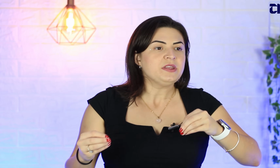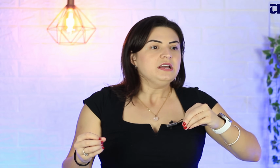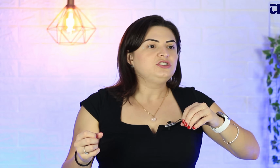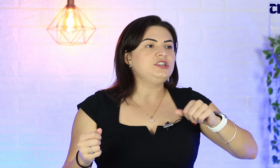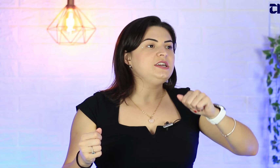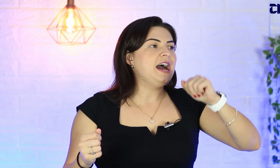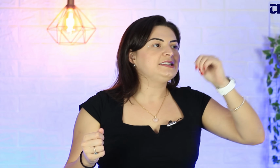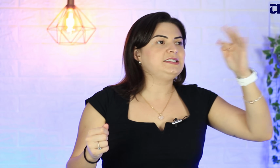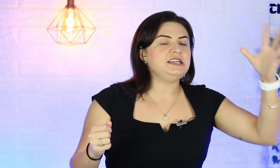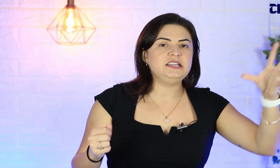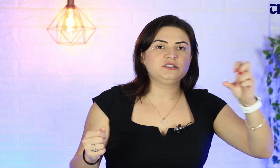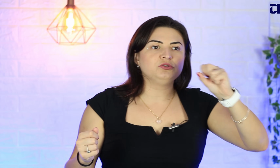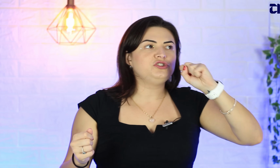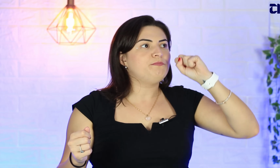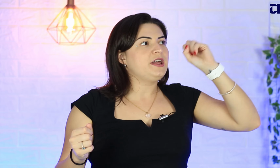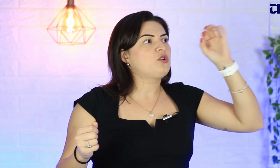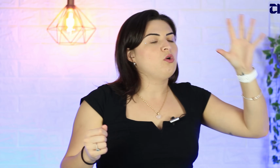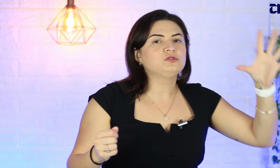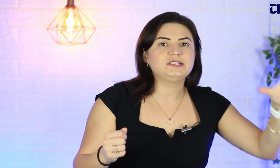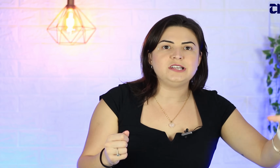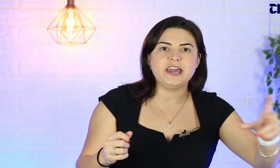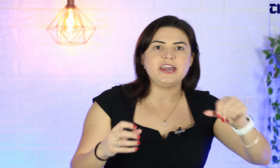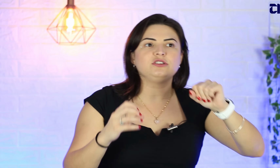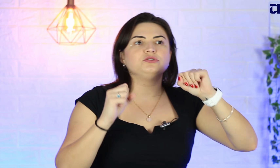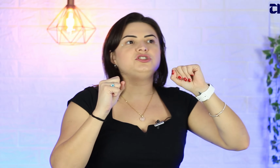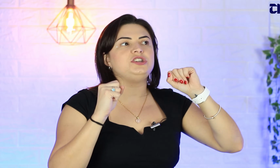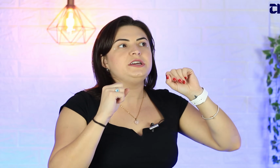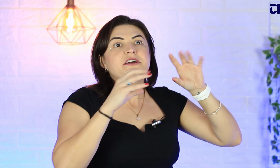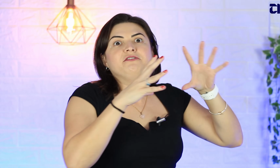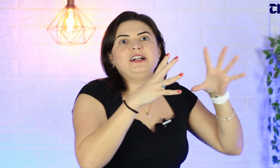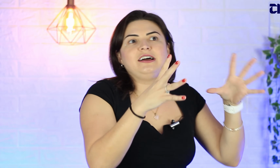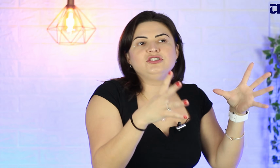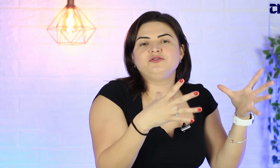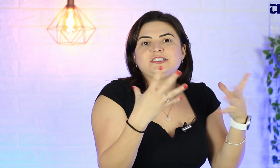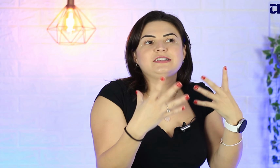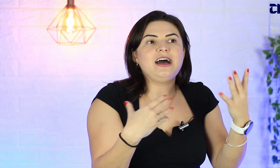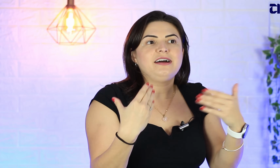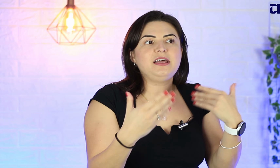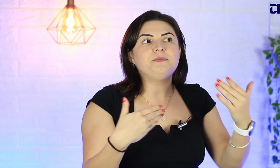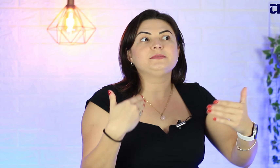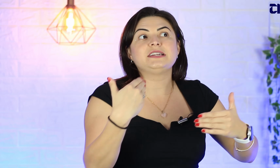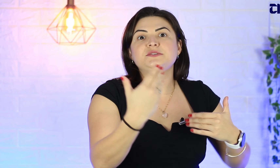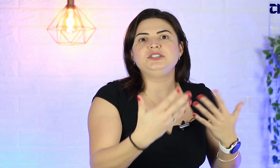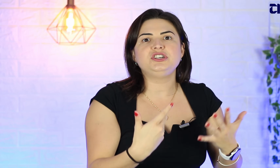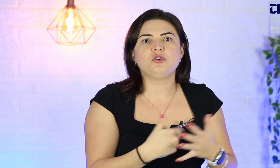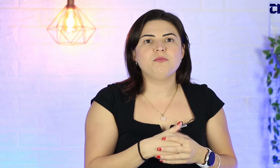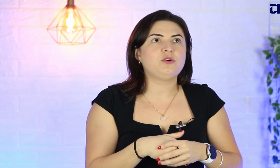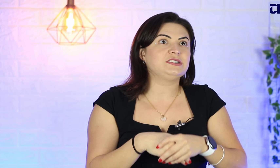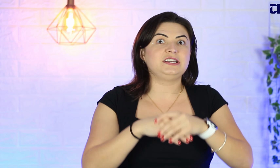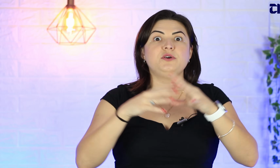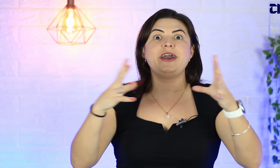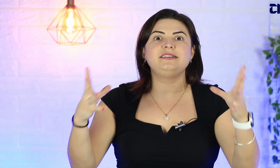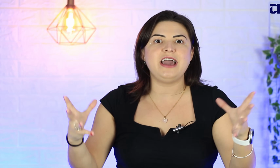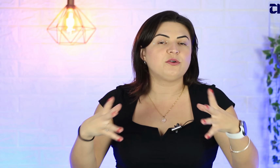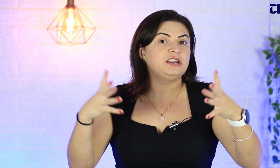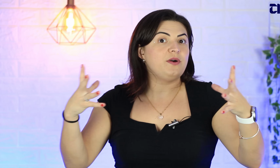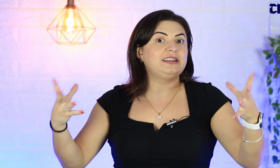racismo, de preconceito, de falar, de você tá, né, transmitindo alguma coisa que não é ideal, que não é